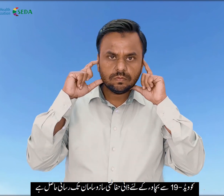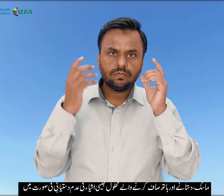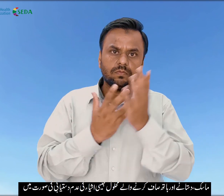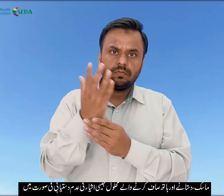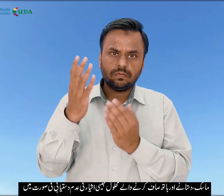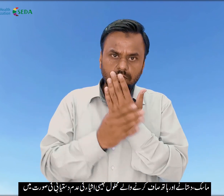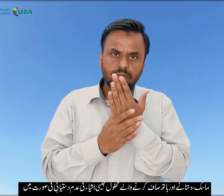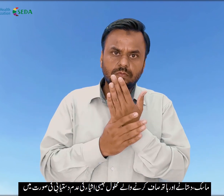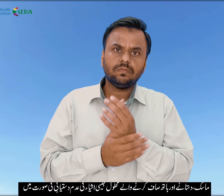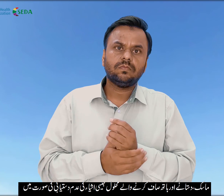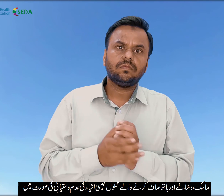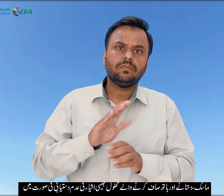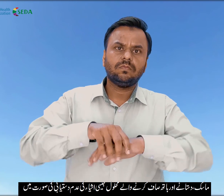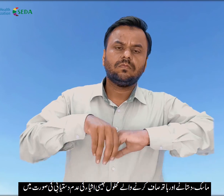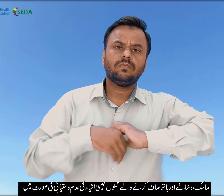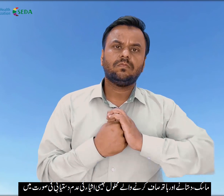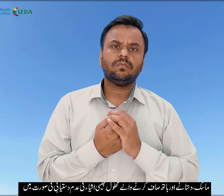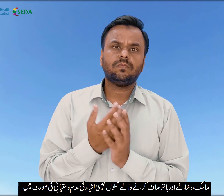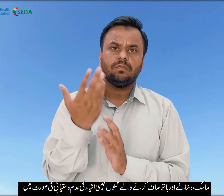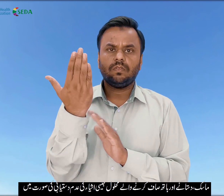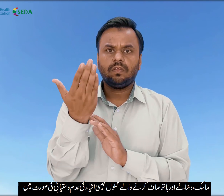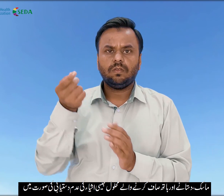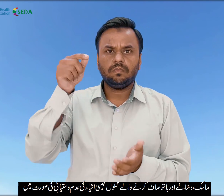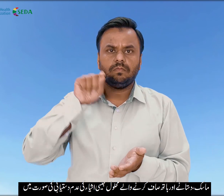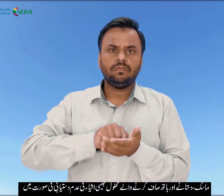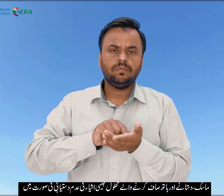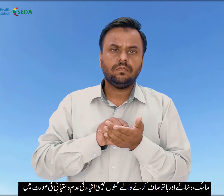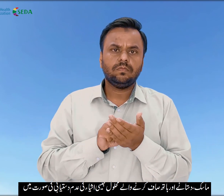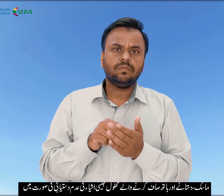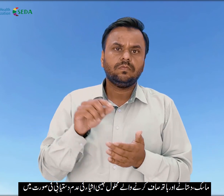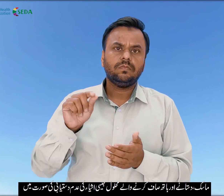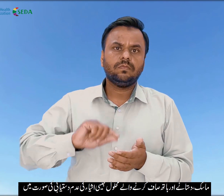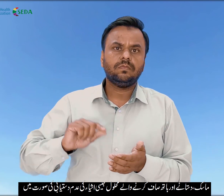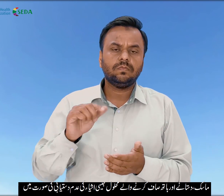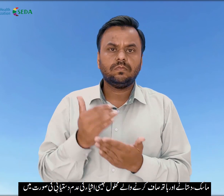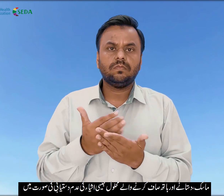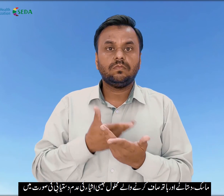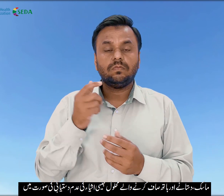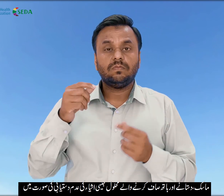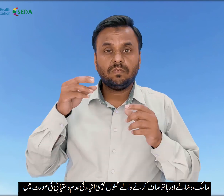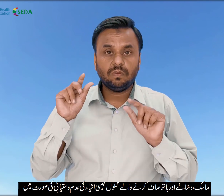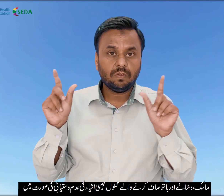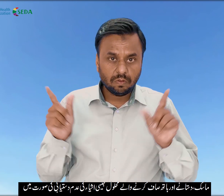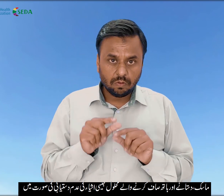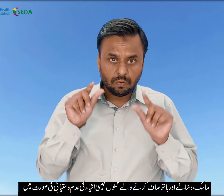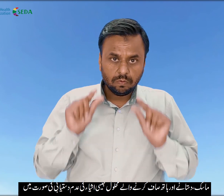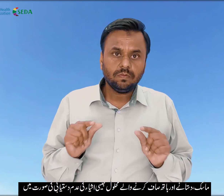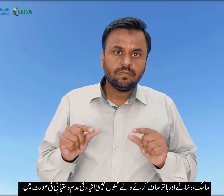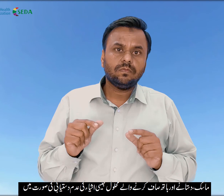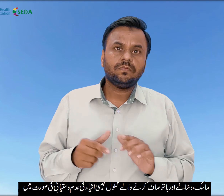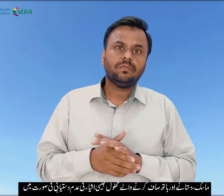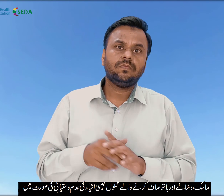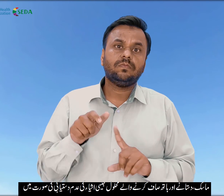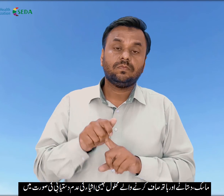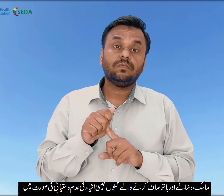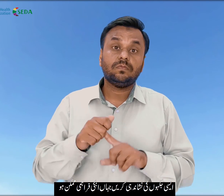ماسک، دستانے اور ہاتھ صاف کرنے والے محلول جیسی اشیاء کی عدم دستیابی کی صورت میں